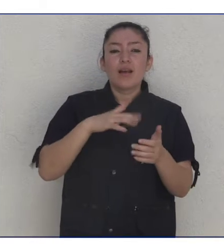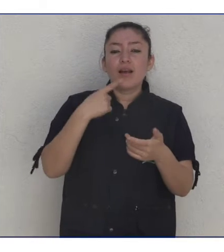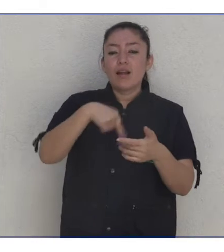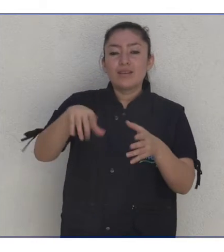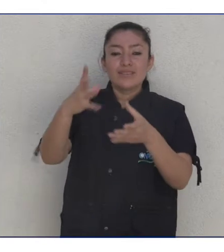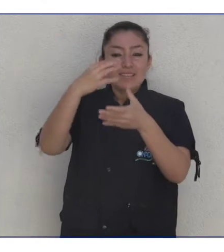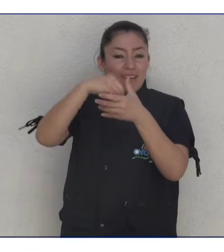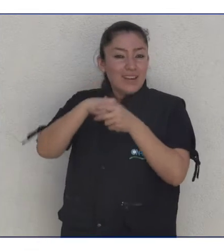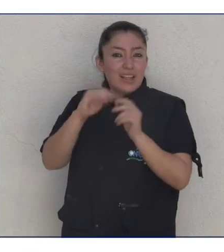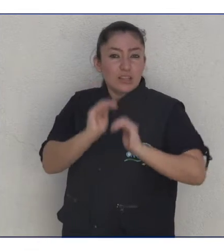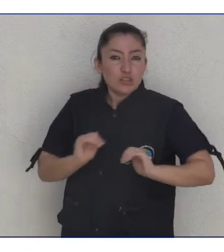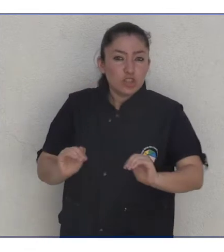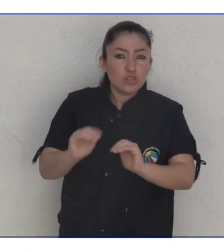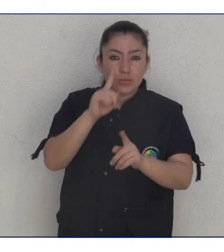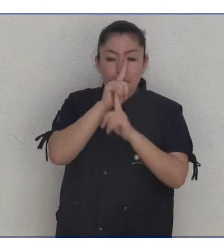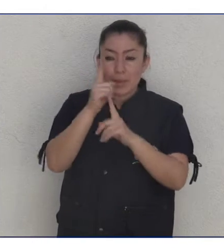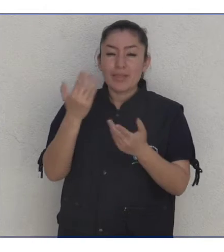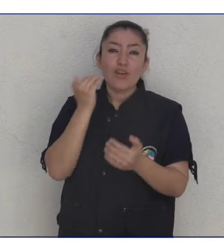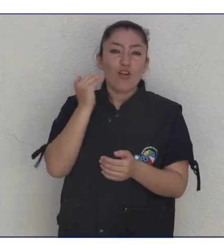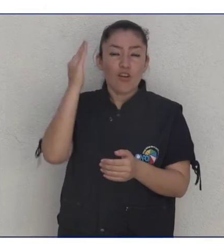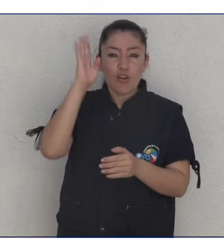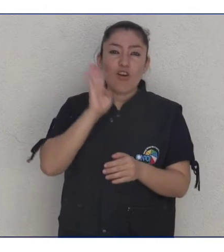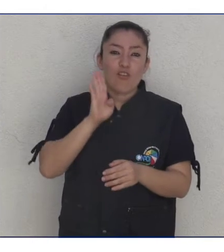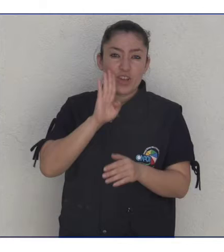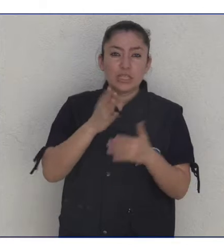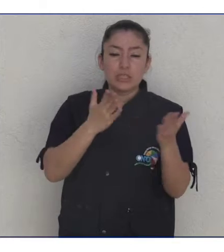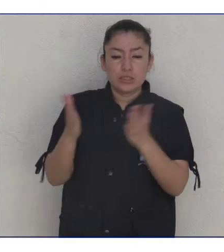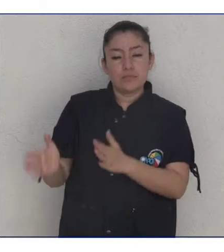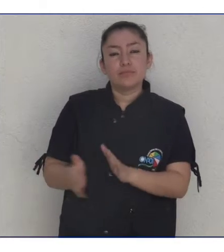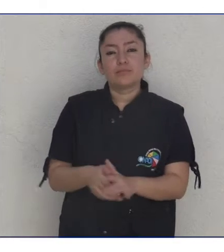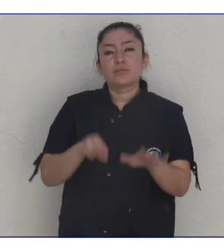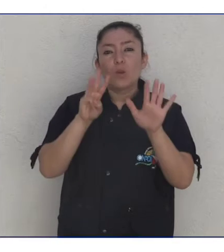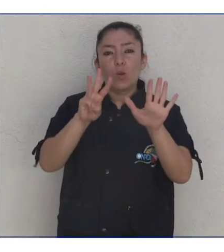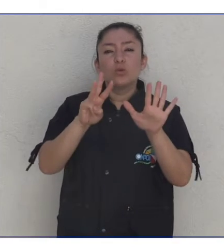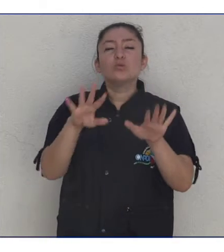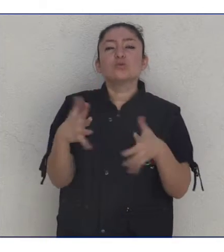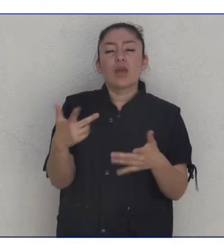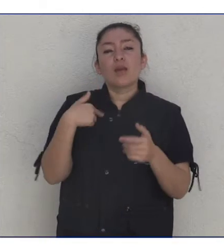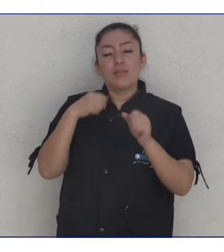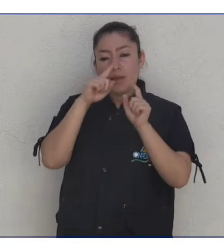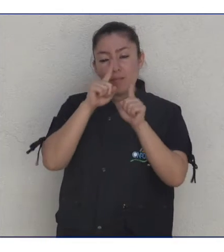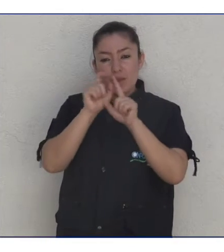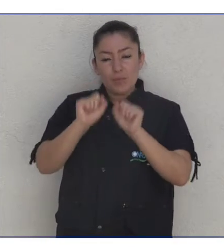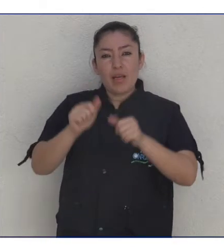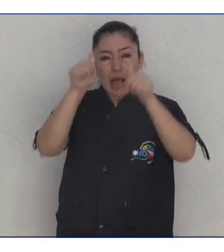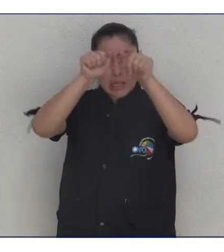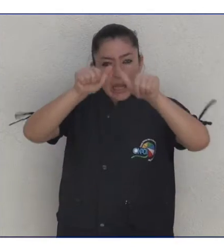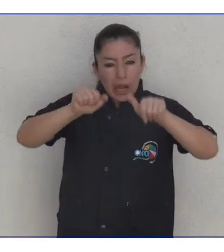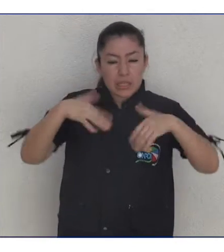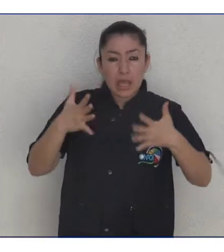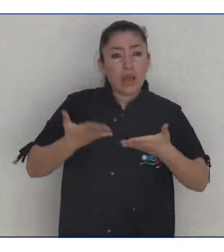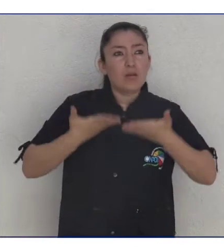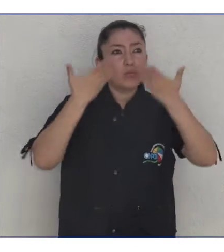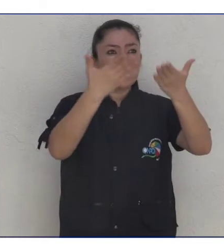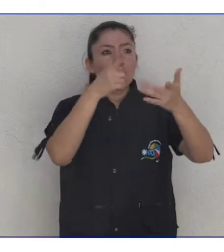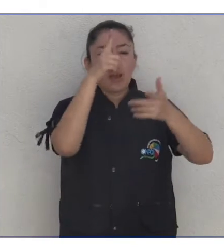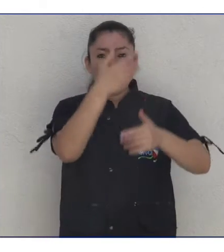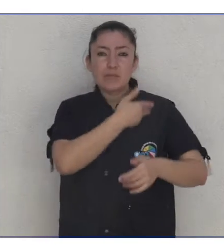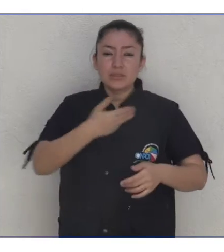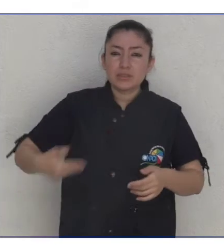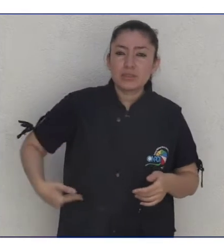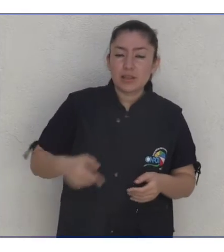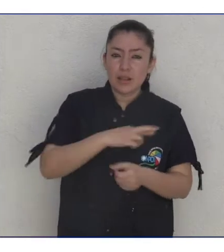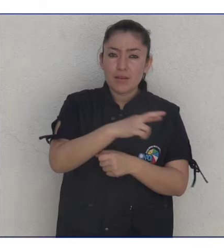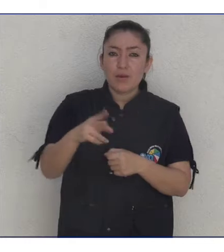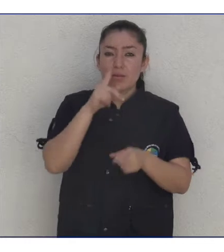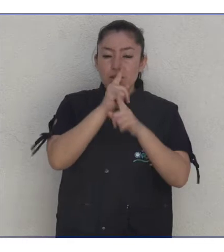Protección Integral de la Niñez y Adolescencia. 8. Los análisis proporcionados al presidente de la República, orientados a proveer